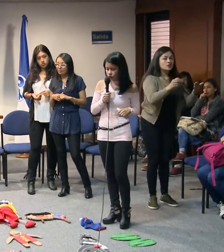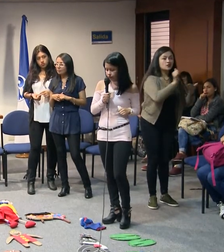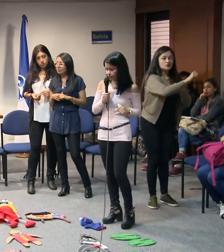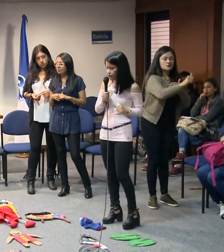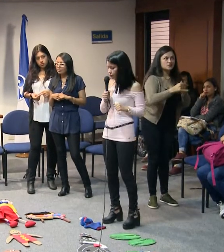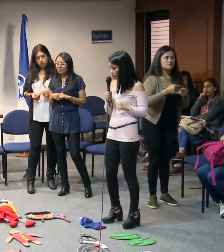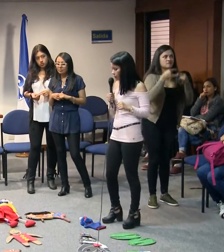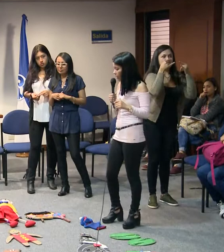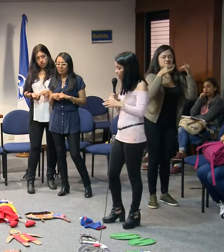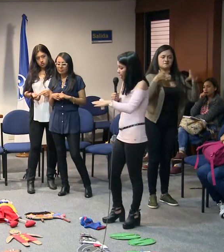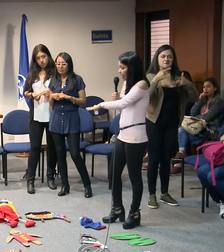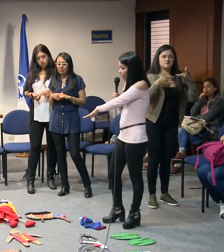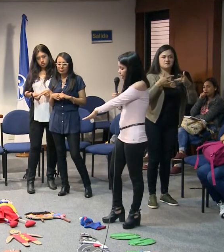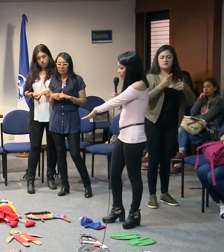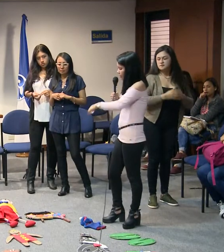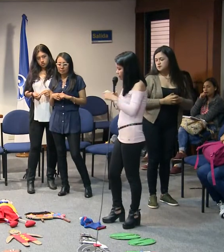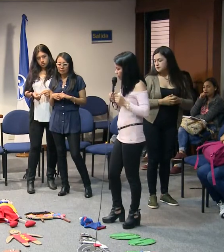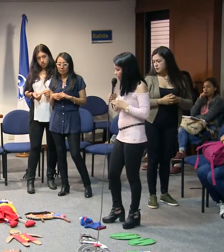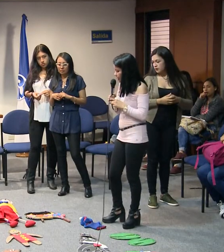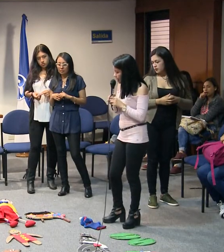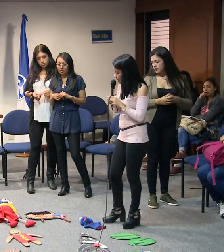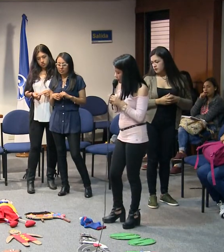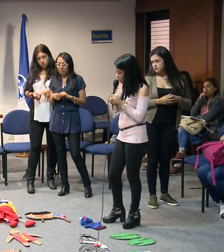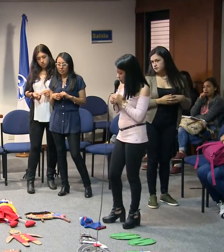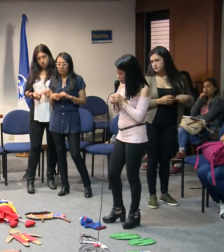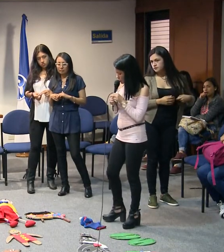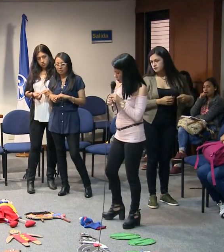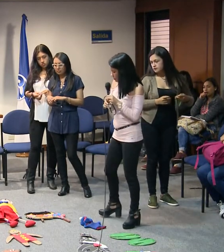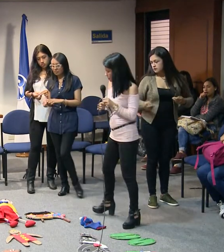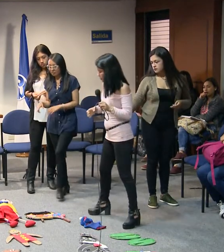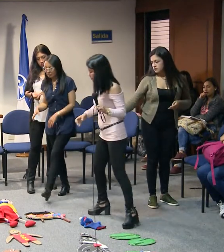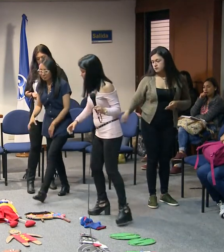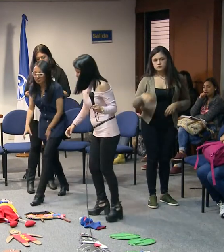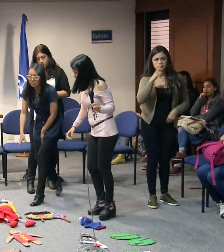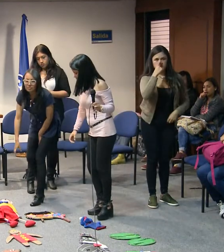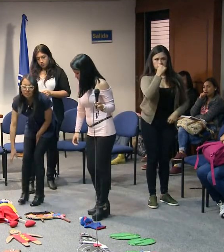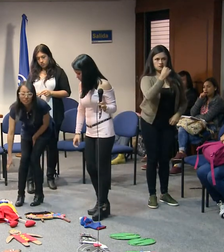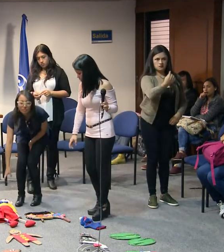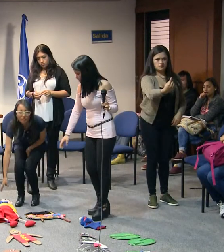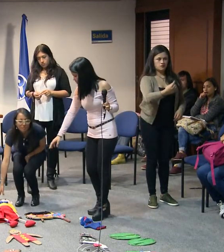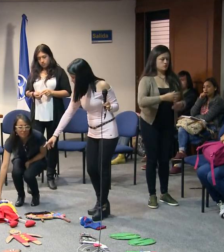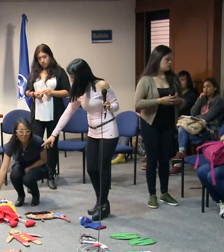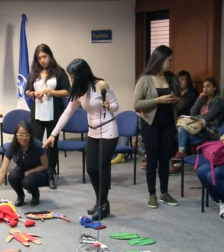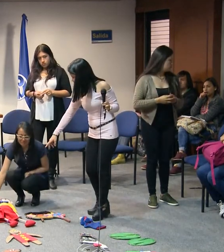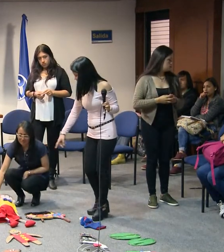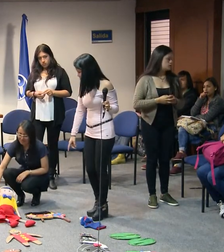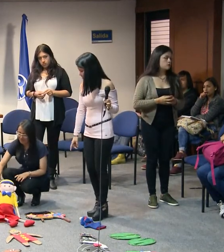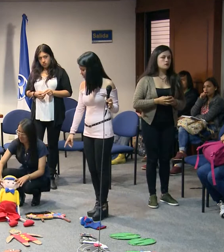los niños reaccionaban mucho. El personaje de acá, Pinocho.